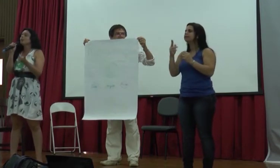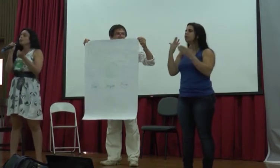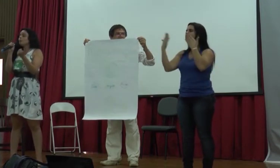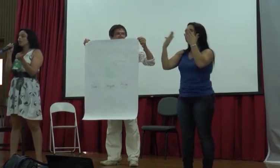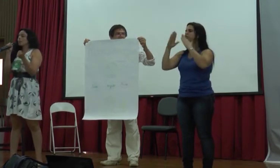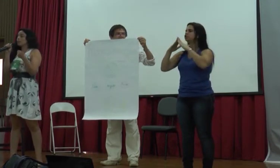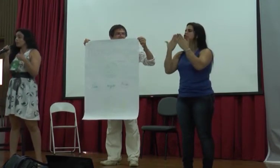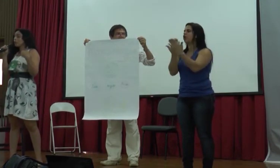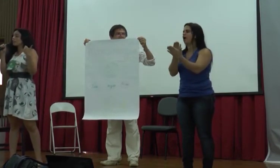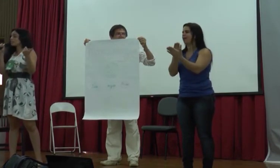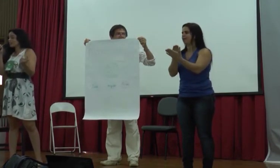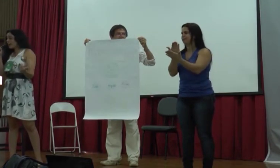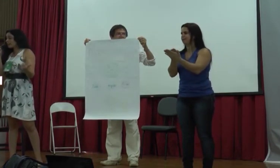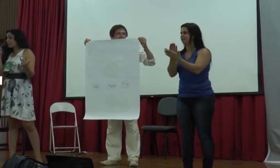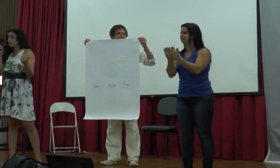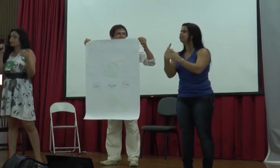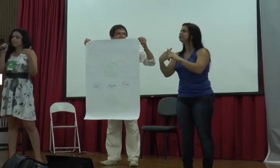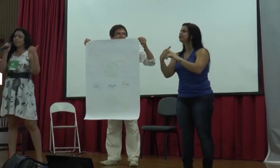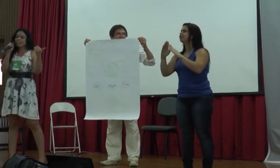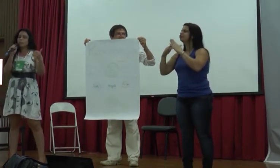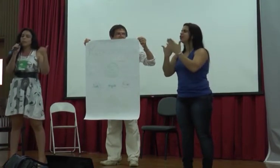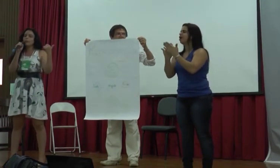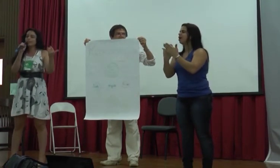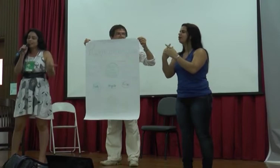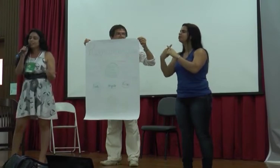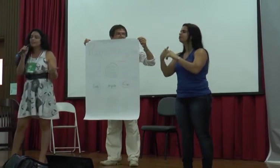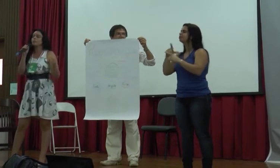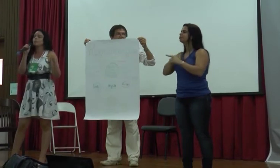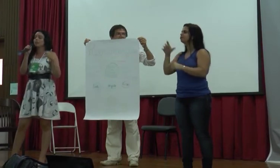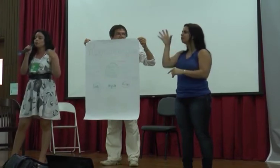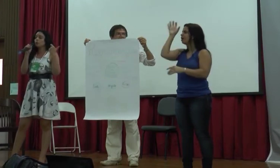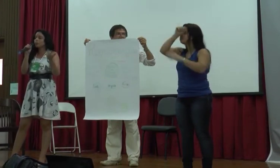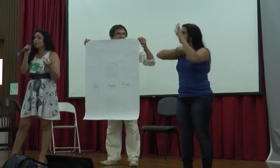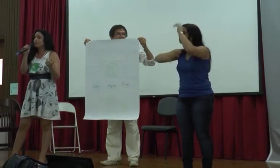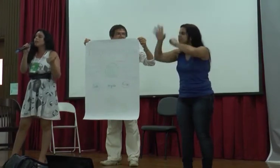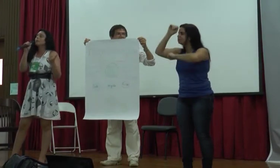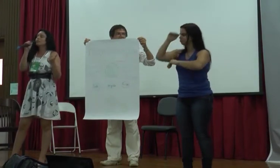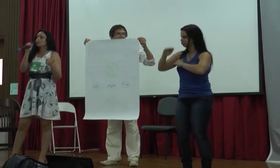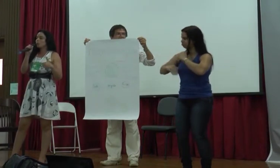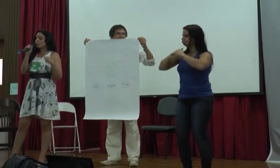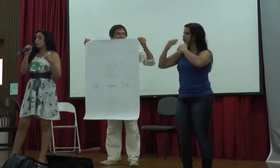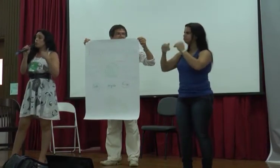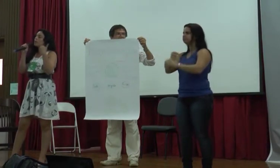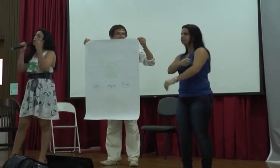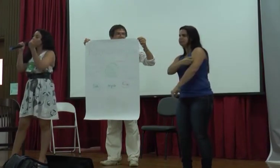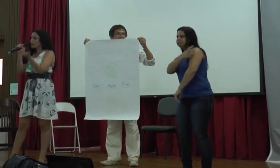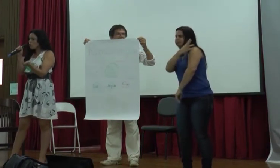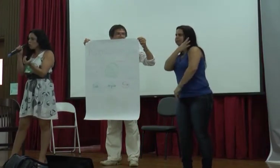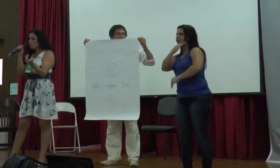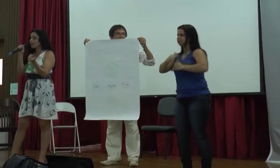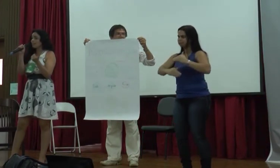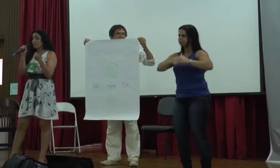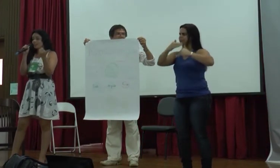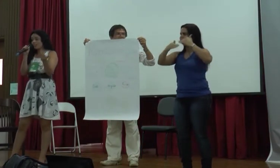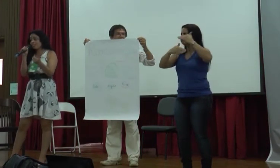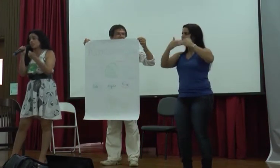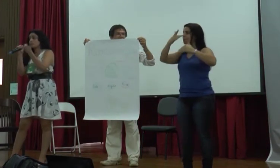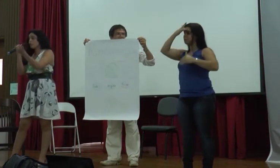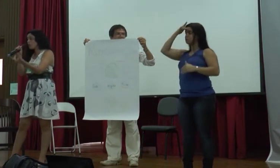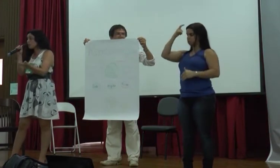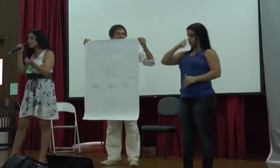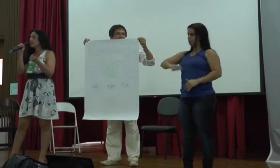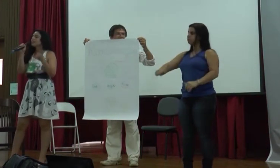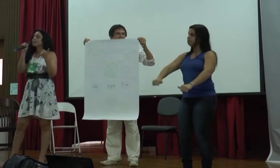escola, por quê? Porque tem um aprendizado. Você está ali para aprender, para evoluir, para ser uma pessoa melhor, através